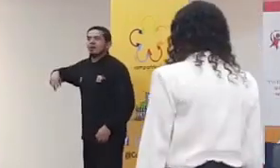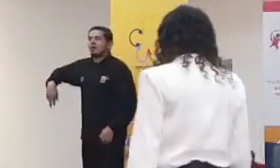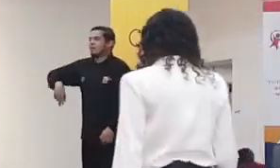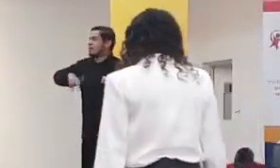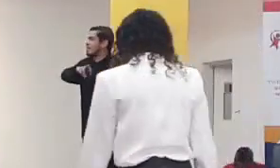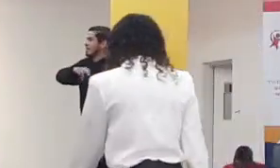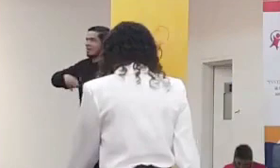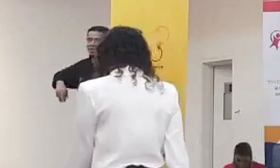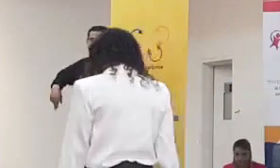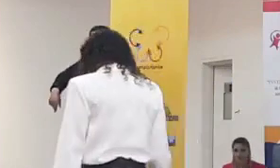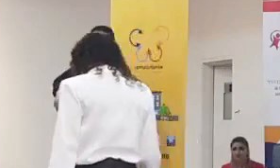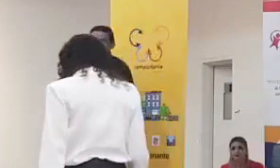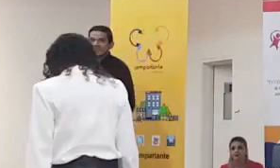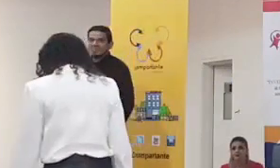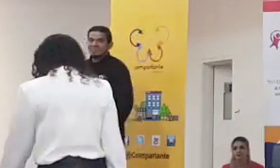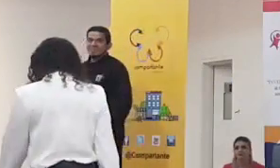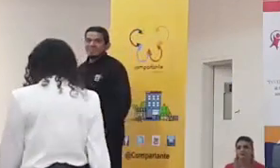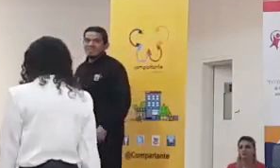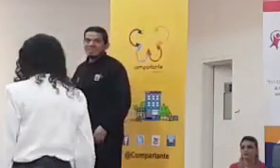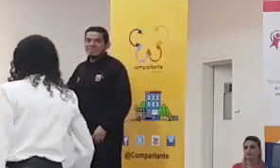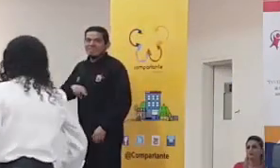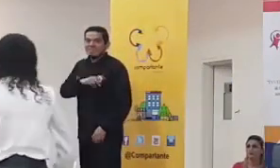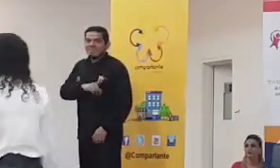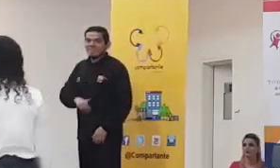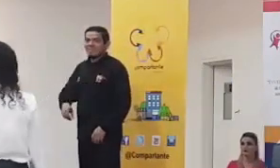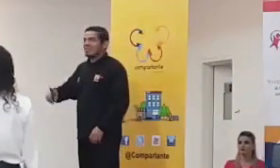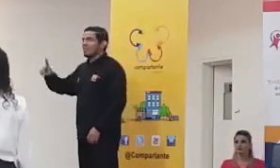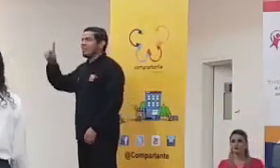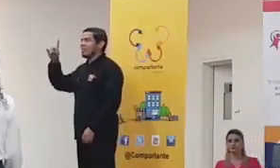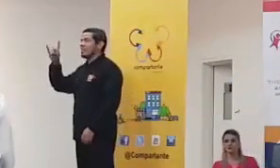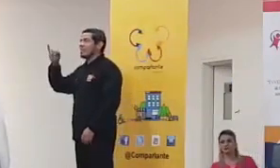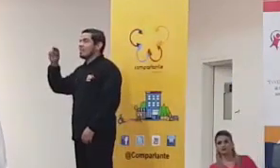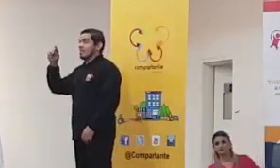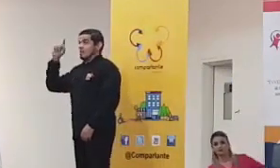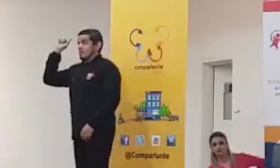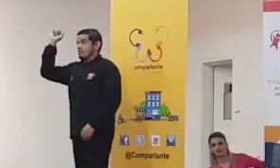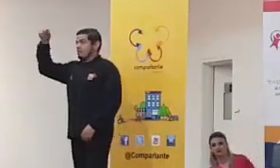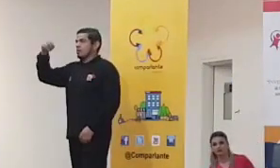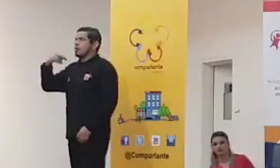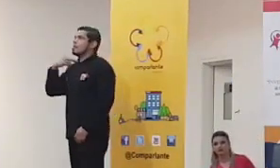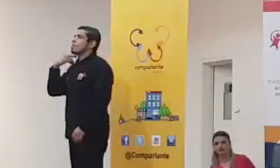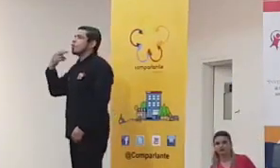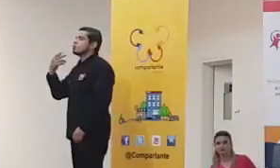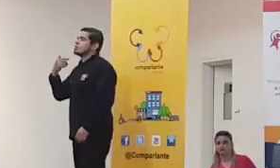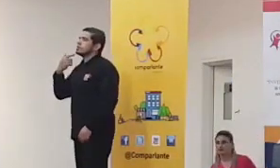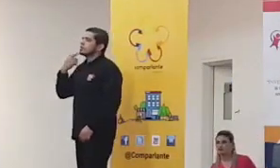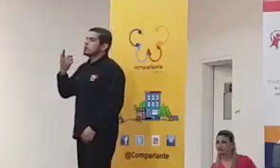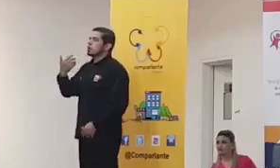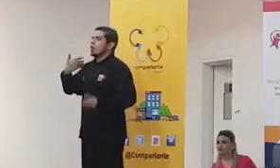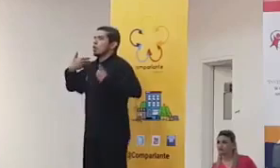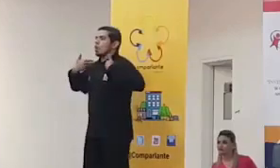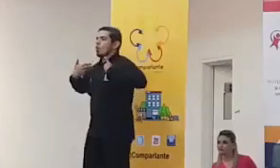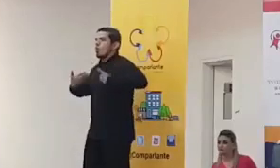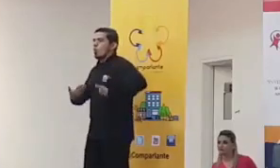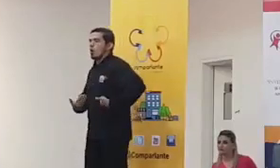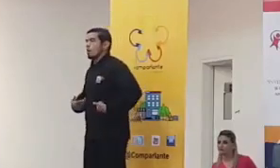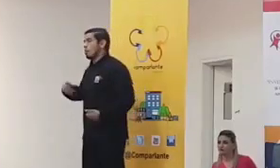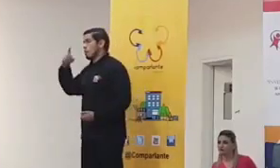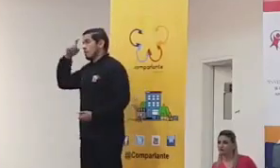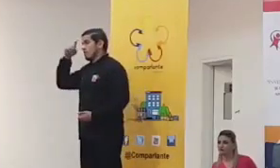rato. Diana es lo que expresa, siente inseguridad, el cuerpo es difícil de